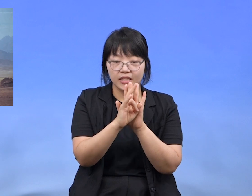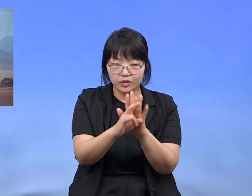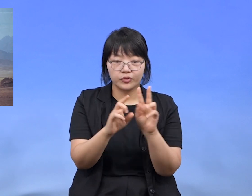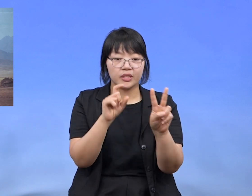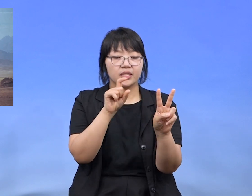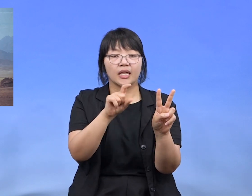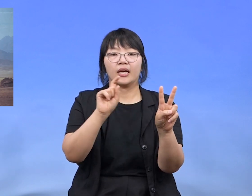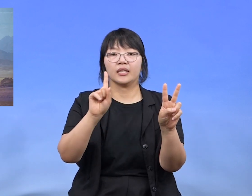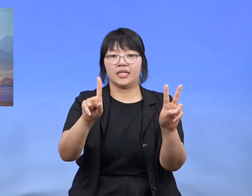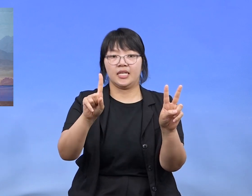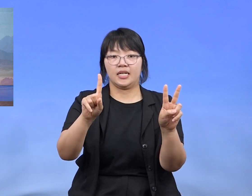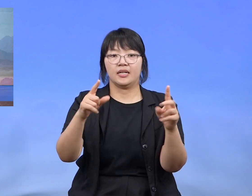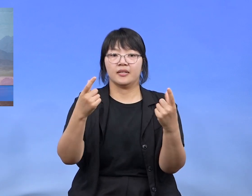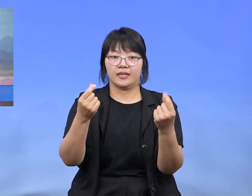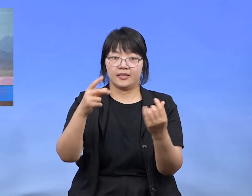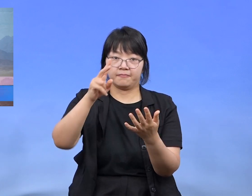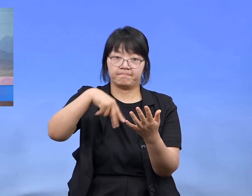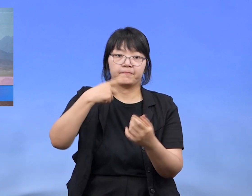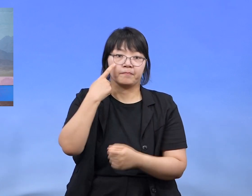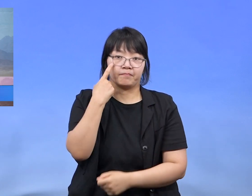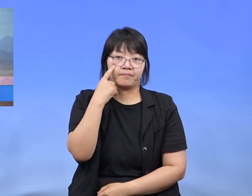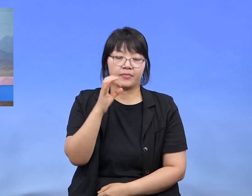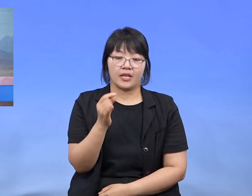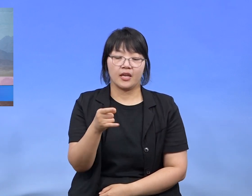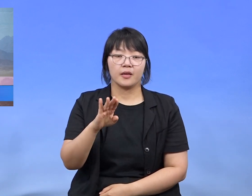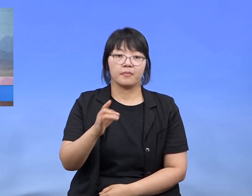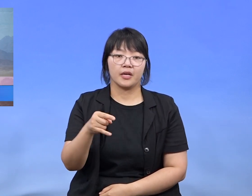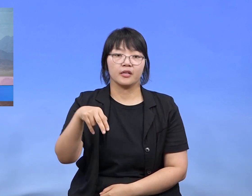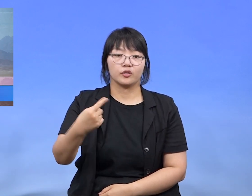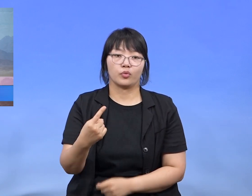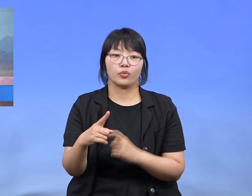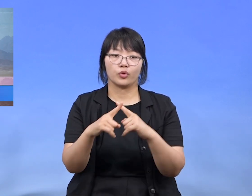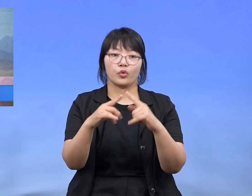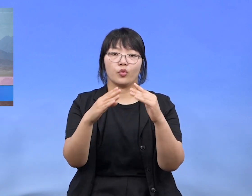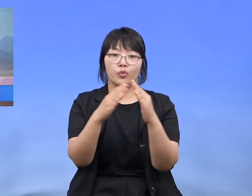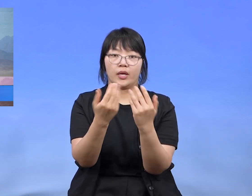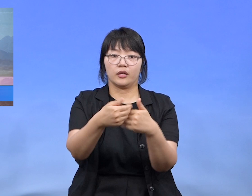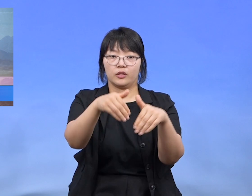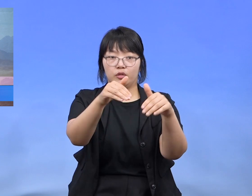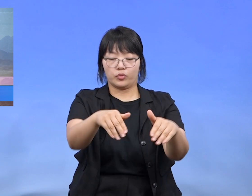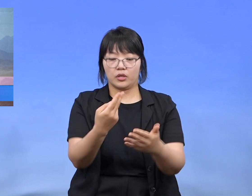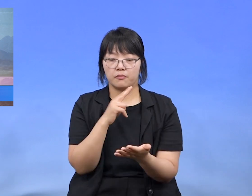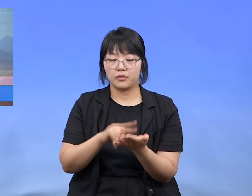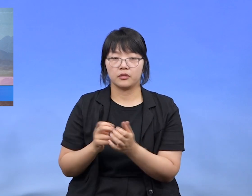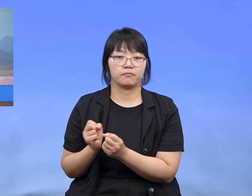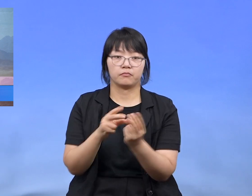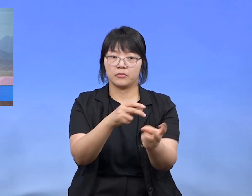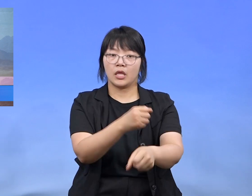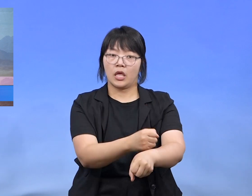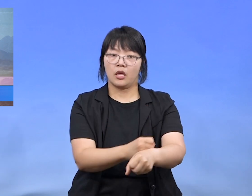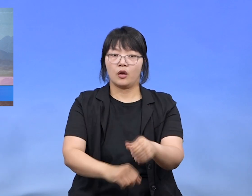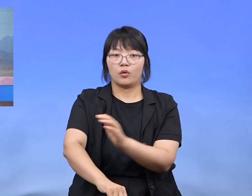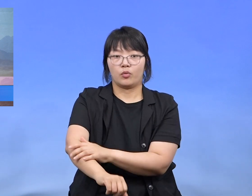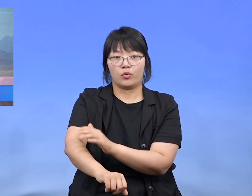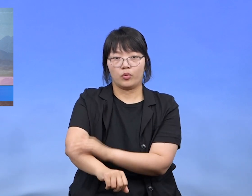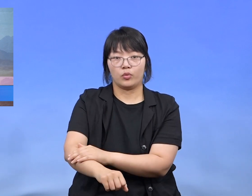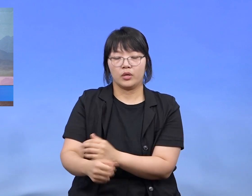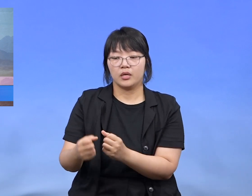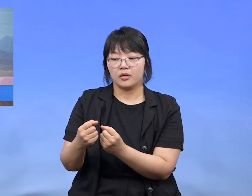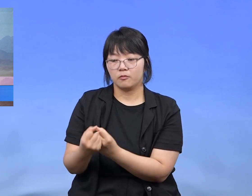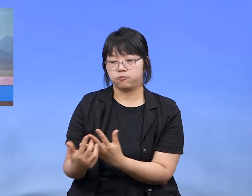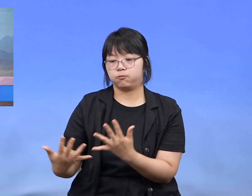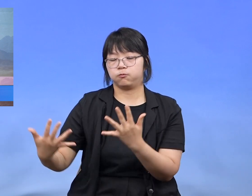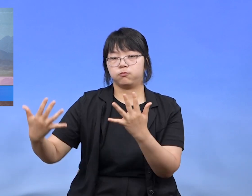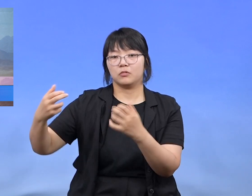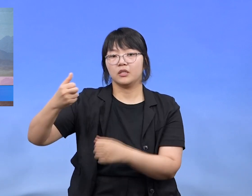같이 읽겠습니다. 같이 읽습니다. 시작. 에베소 교회의 사자에게 편지하라. 오른손에 7